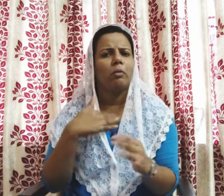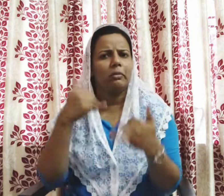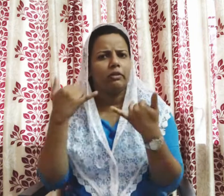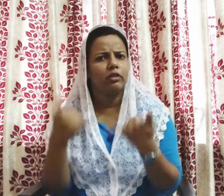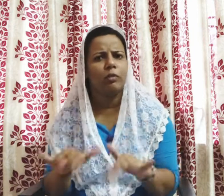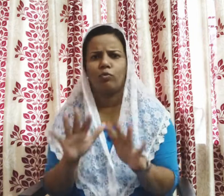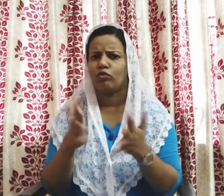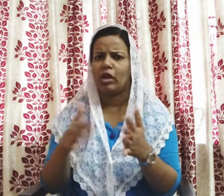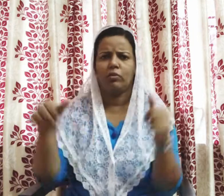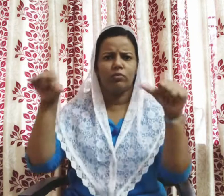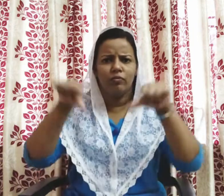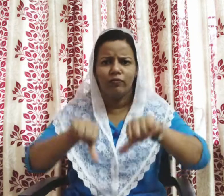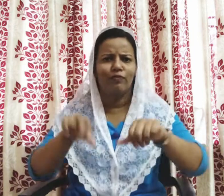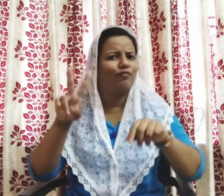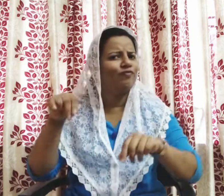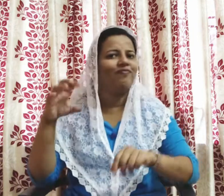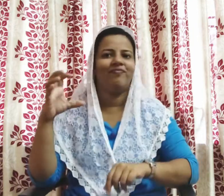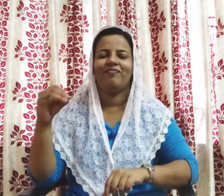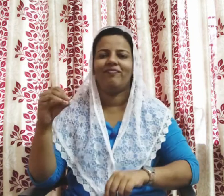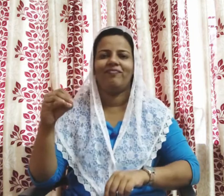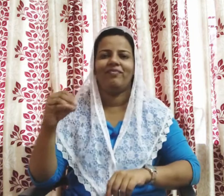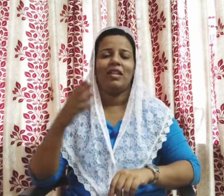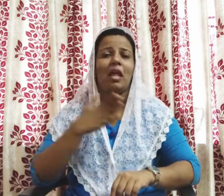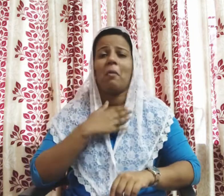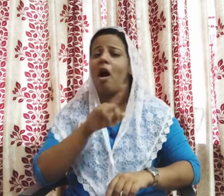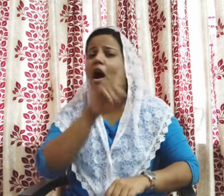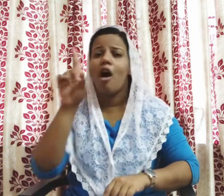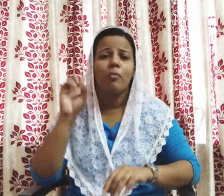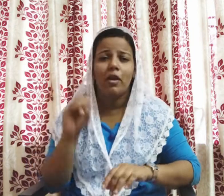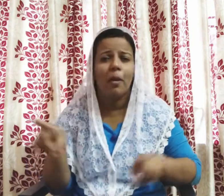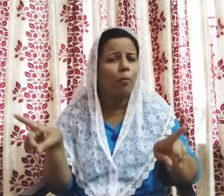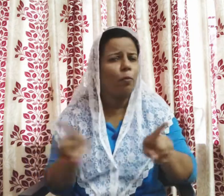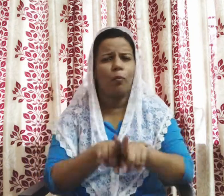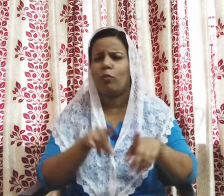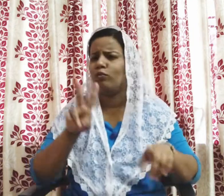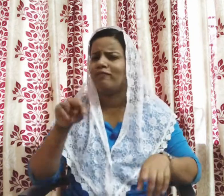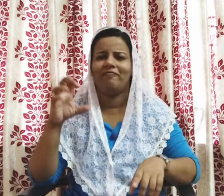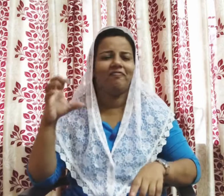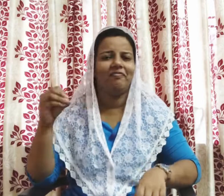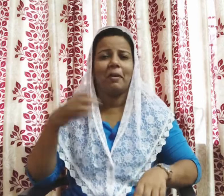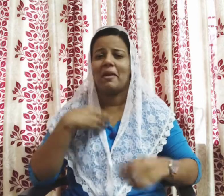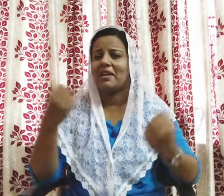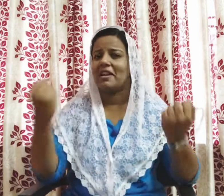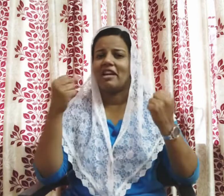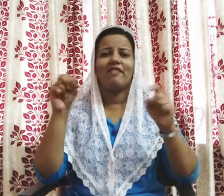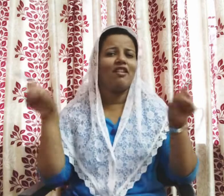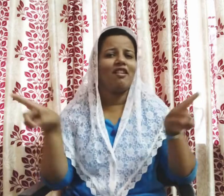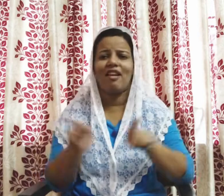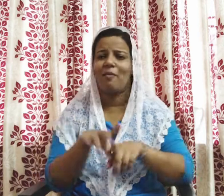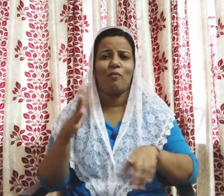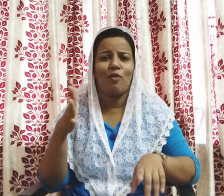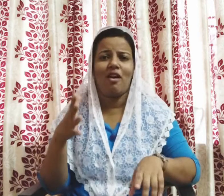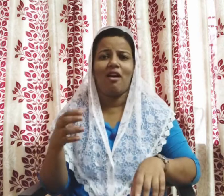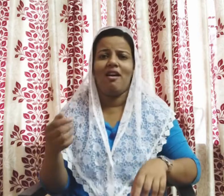പോവുകയില്ല, നിങ്ങൾ പരാജയപ്പെട്ടു പോവുകയില്ല, നിങ്ങൾ അനാഥരല്ല, നിങ്ങൾക്ക് കഴിവില്ലാത്തവരല്ല, നിങ്ങളുടെ